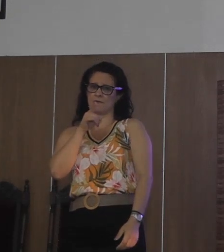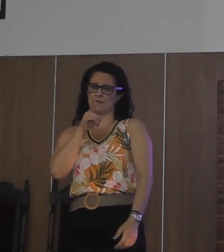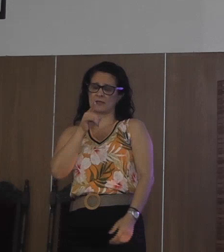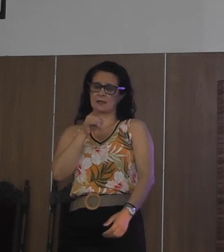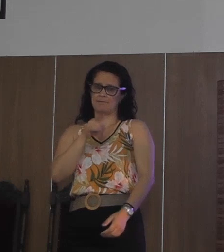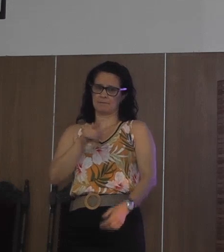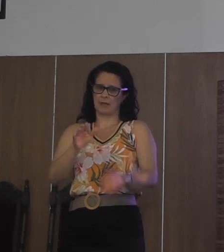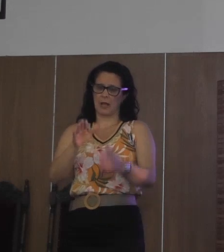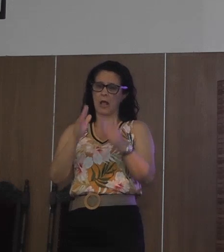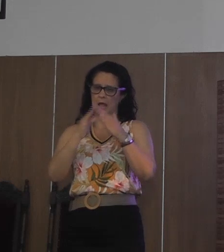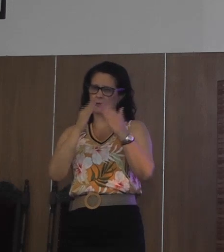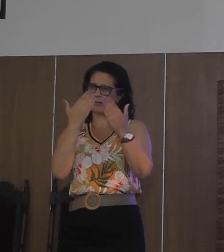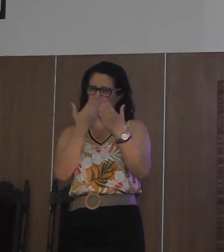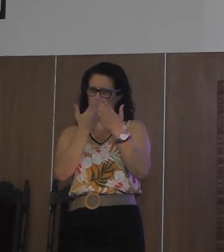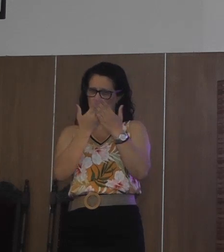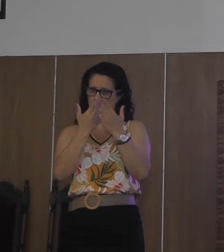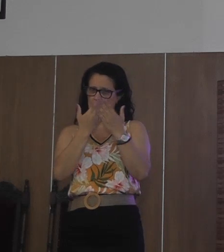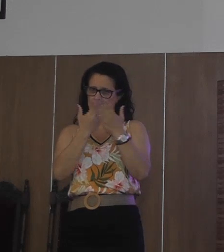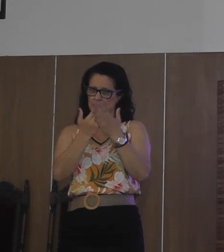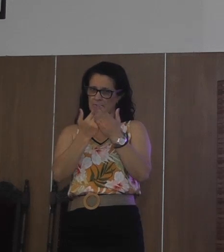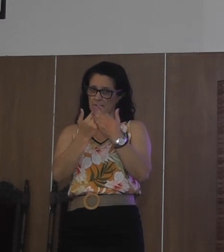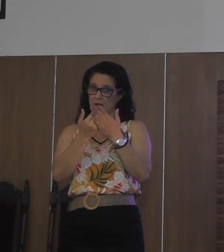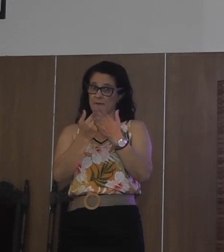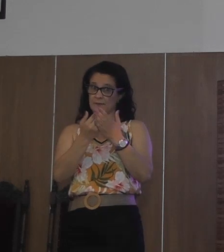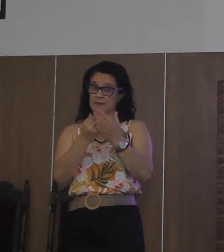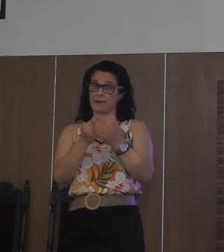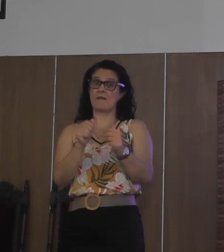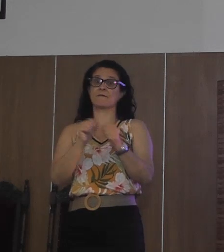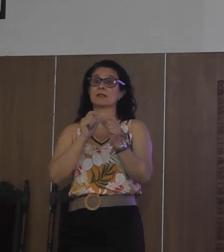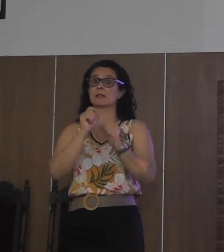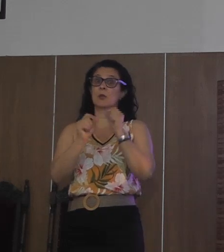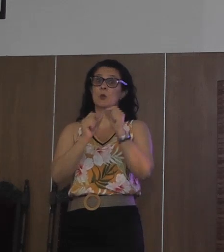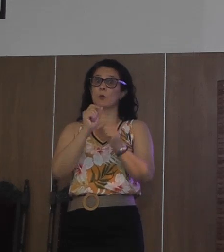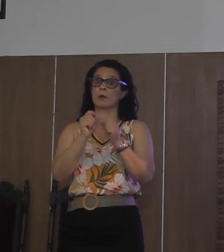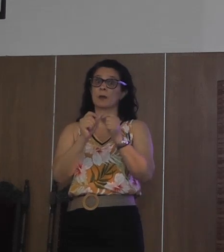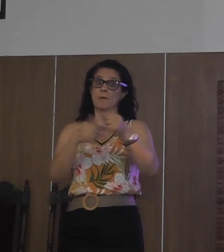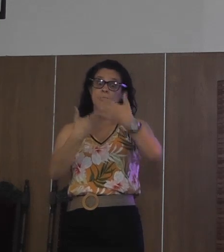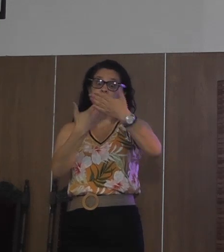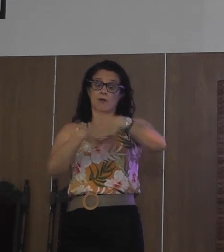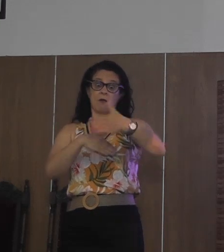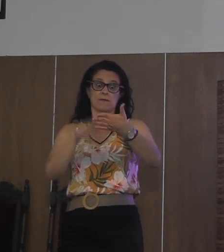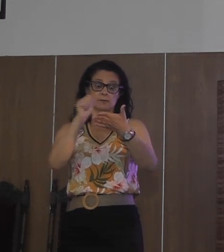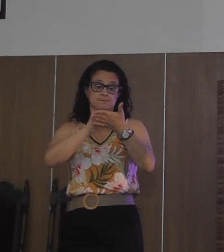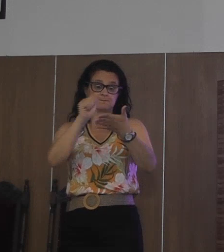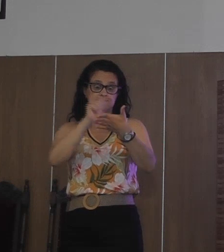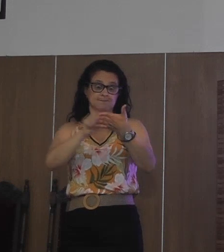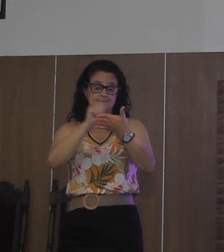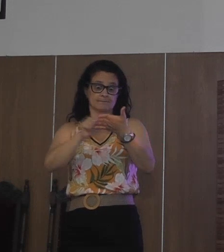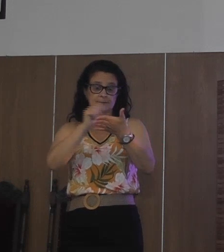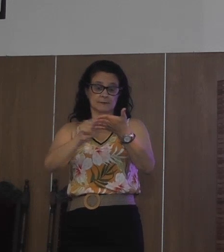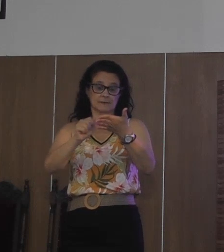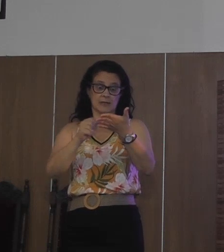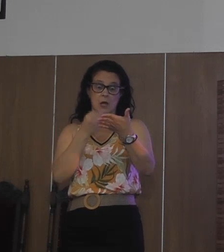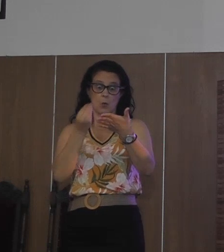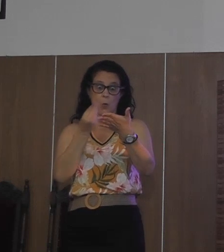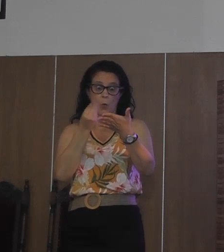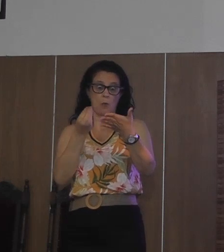prova, você só será aprovado depois que você fizer a prova. Não tem como ser aprovado sem ser